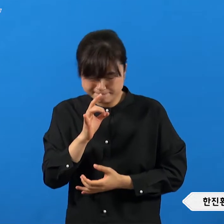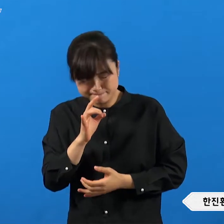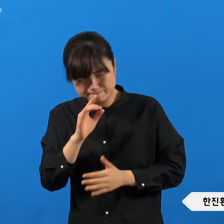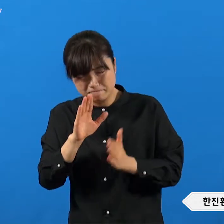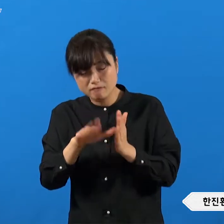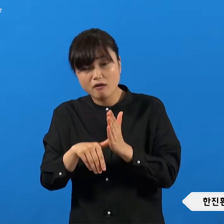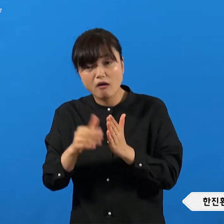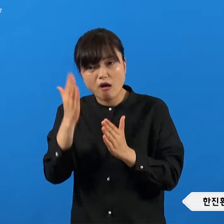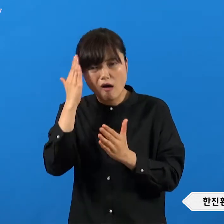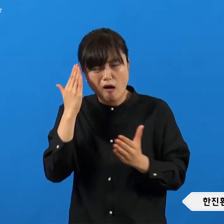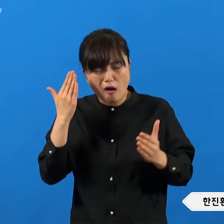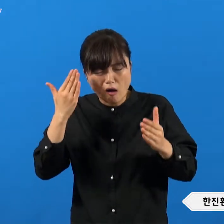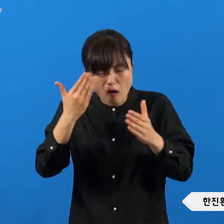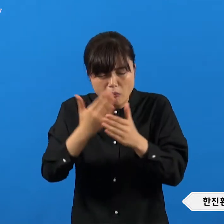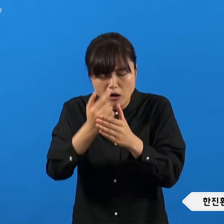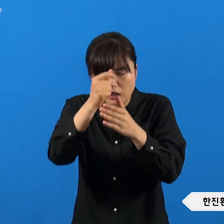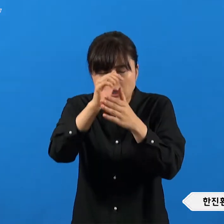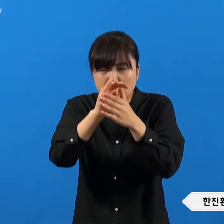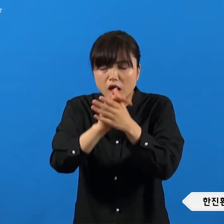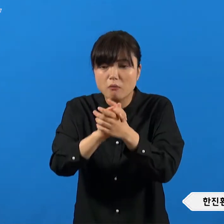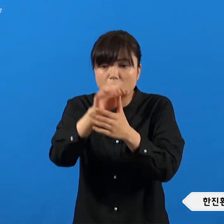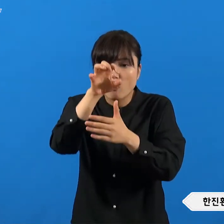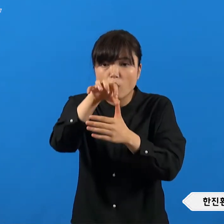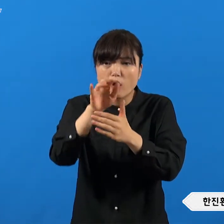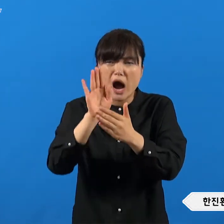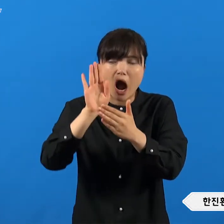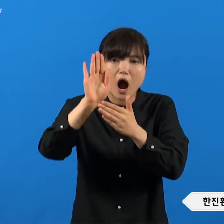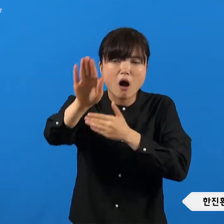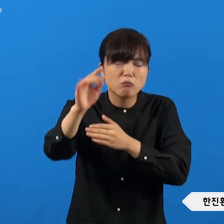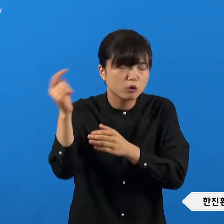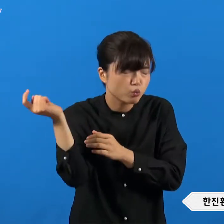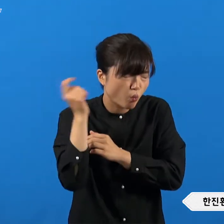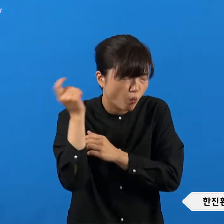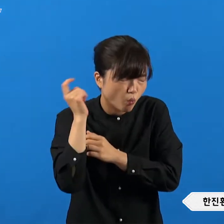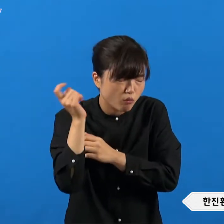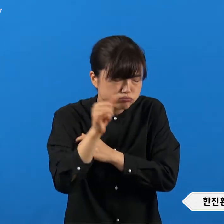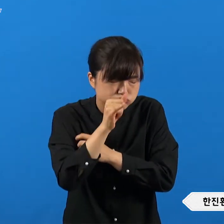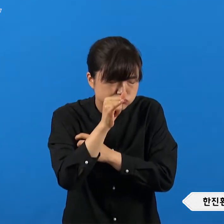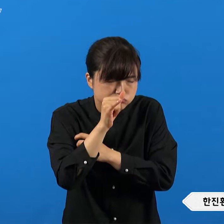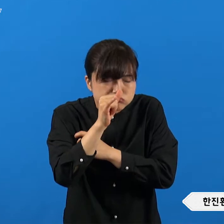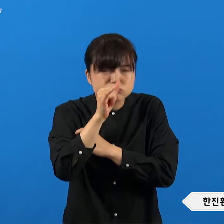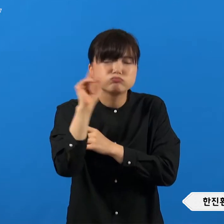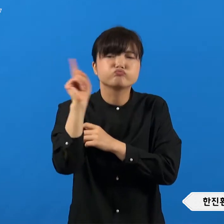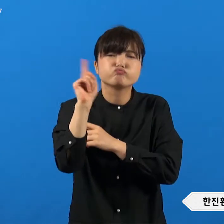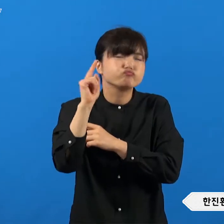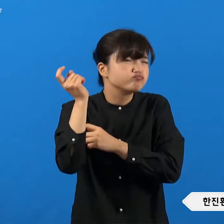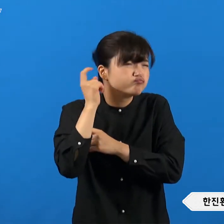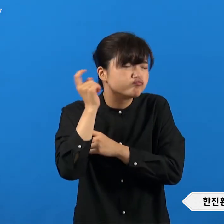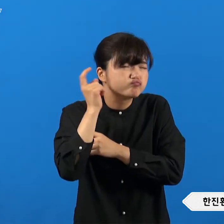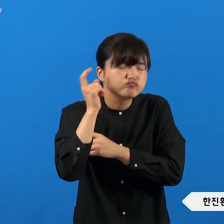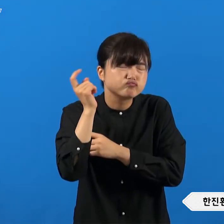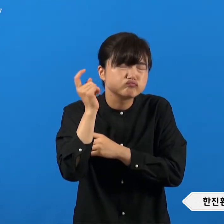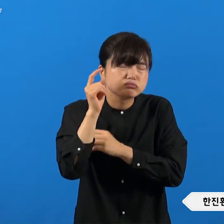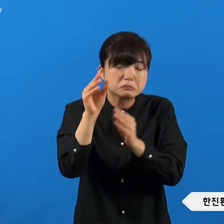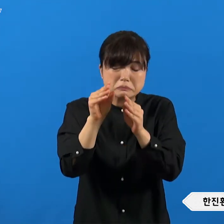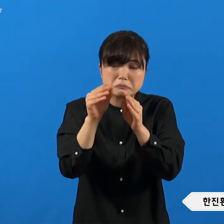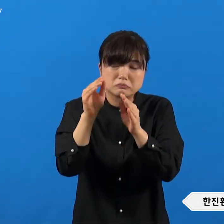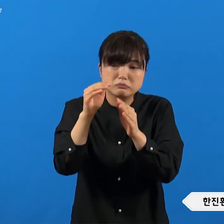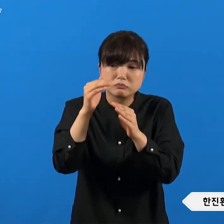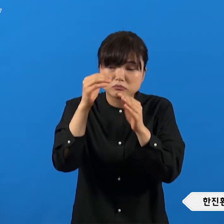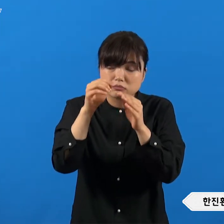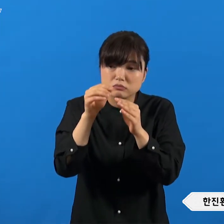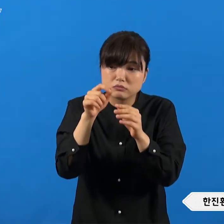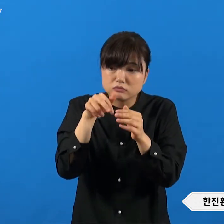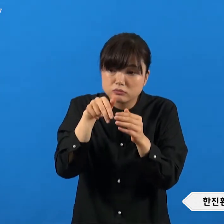그런데 컴컴한 예배당 그 앞에서 무슨 소리가 들려서 무슨 소린가 했더니